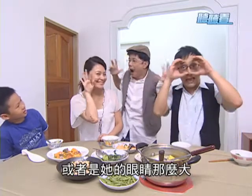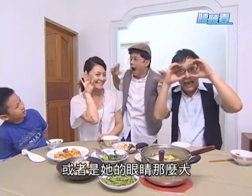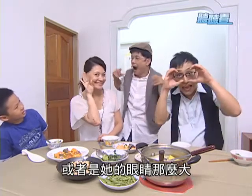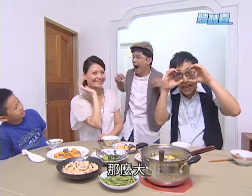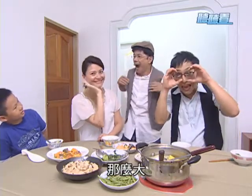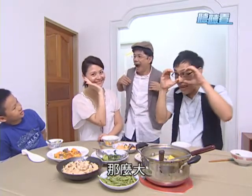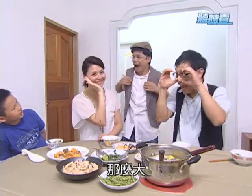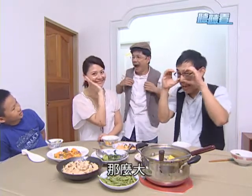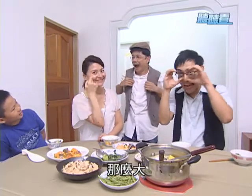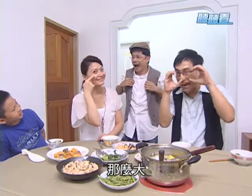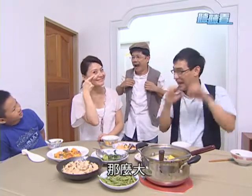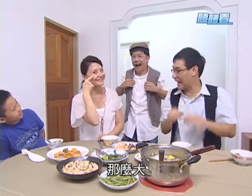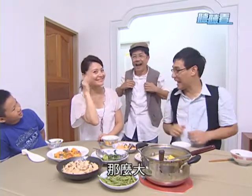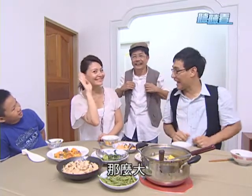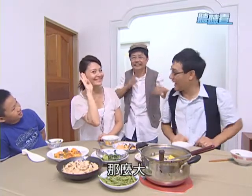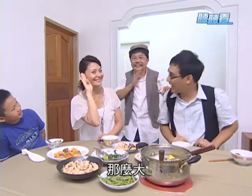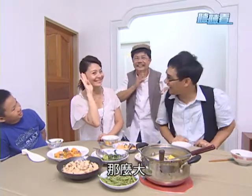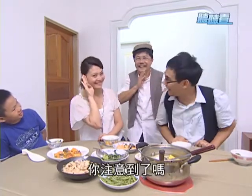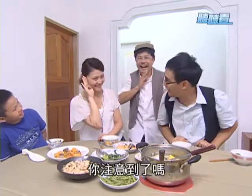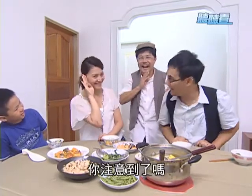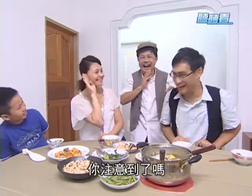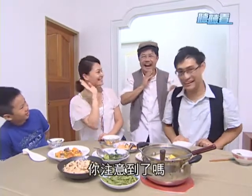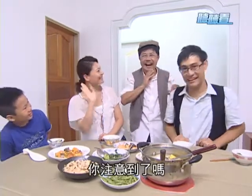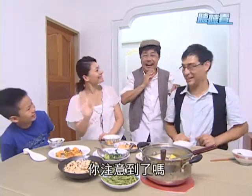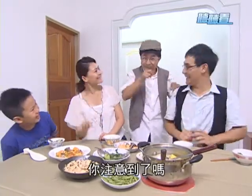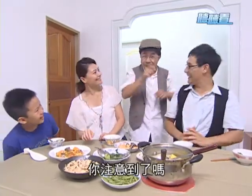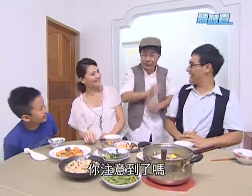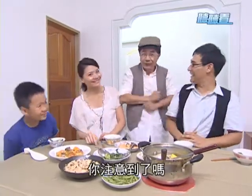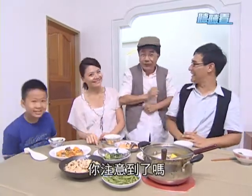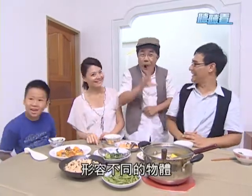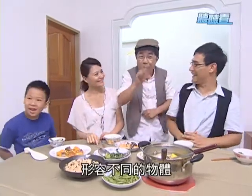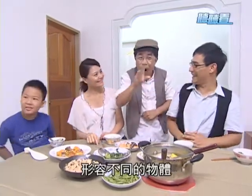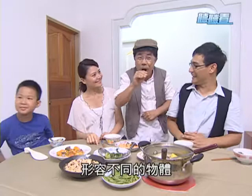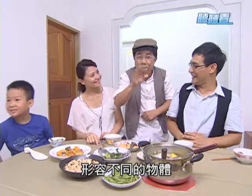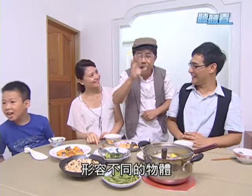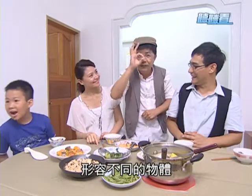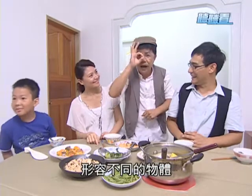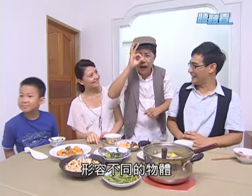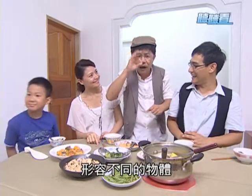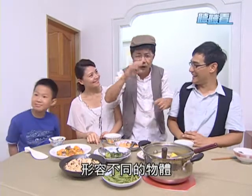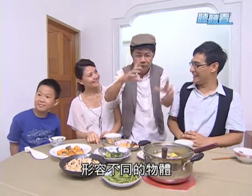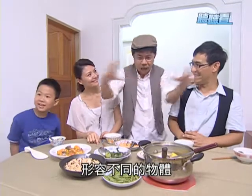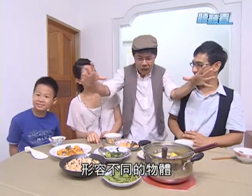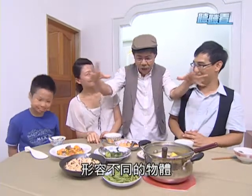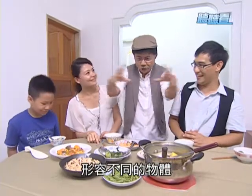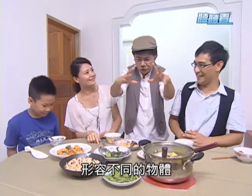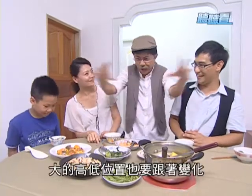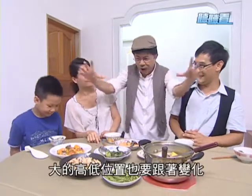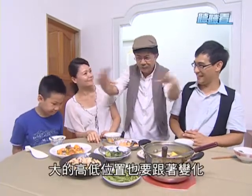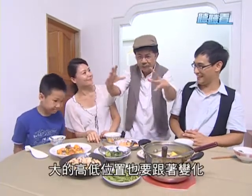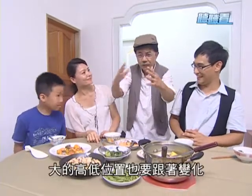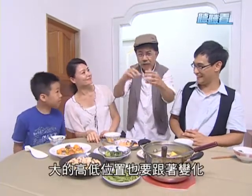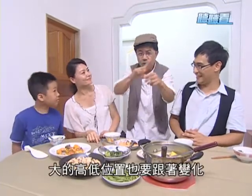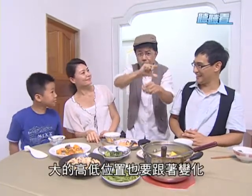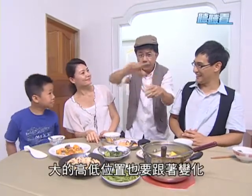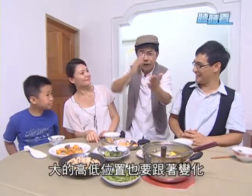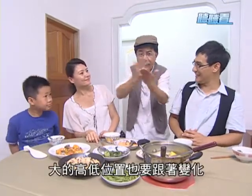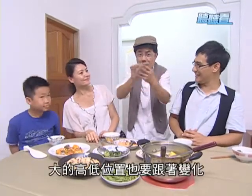么大。 哎，你注意到了吗？形容不同的物体啊，大的高低位